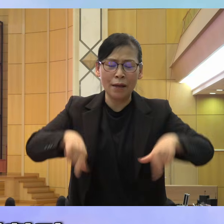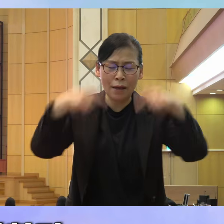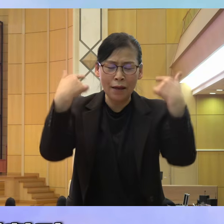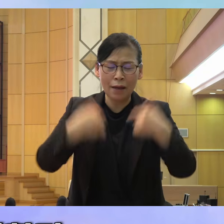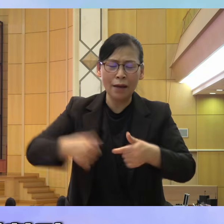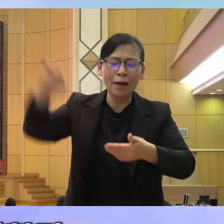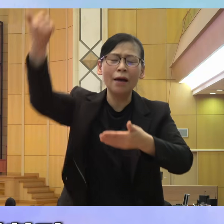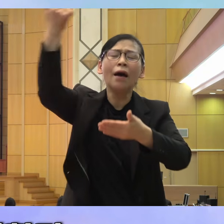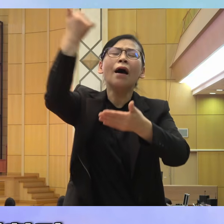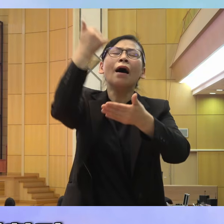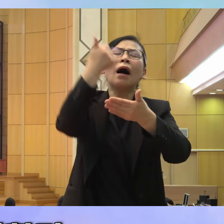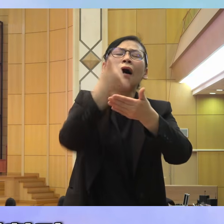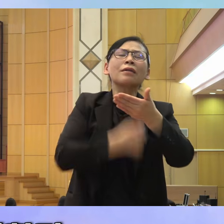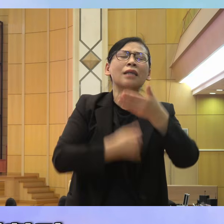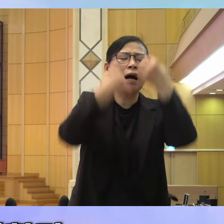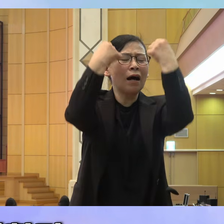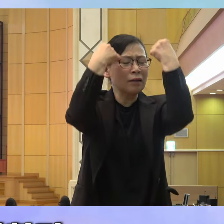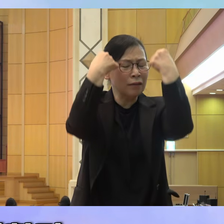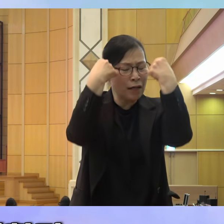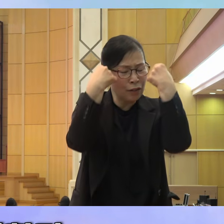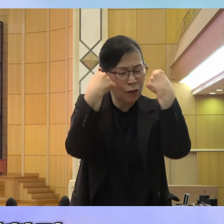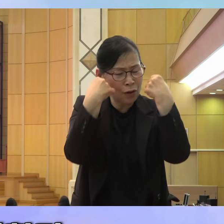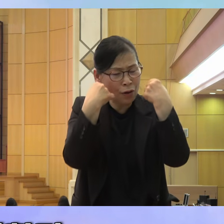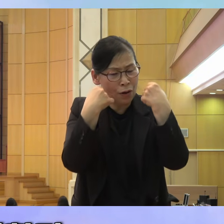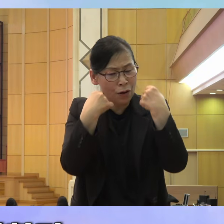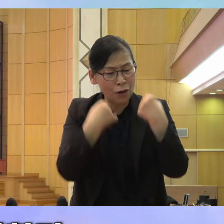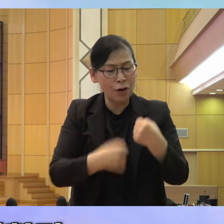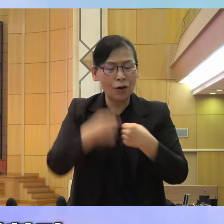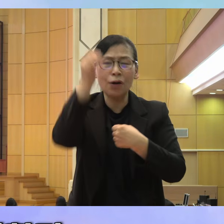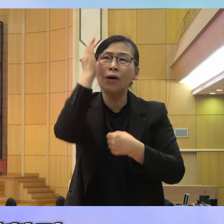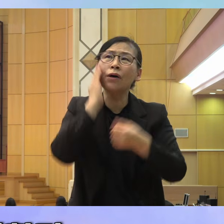맘에 항상 계속